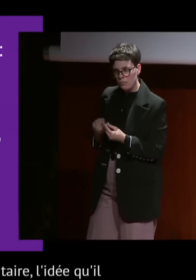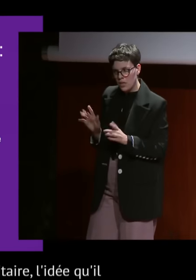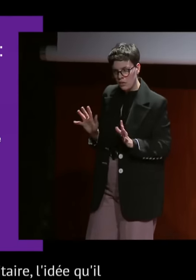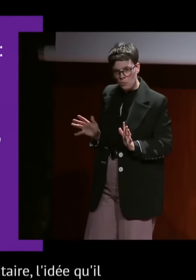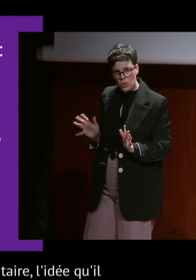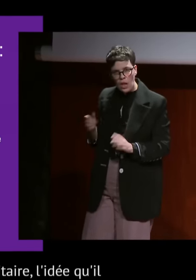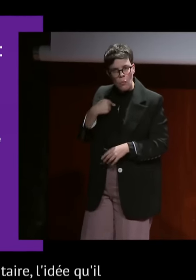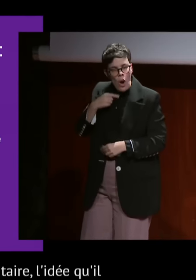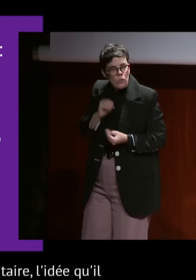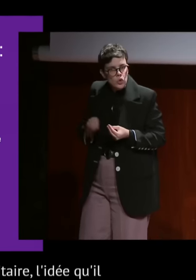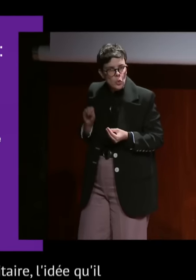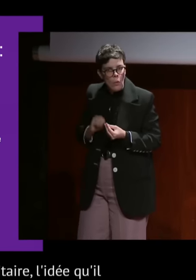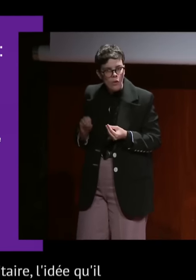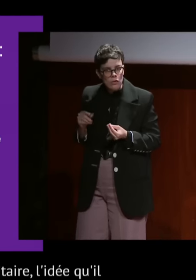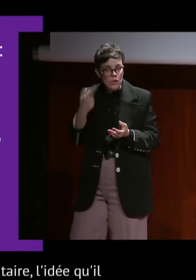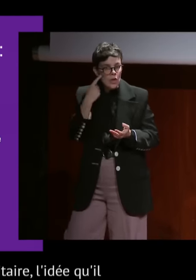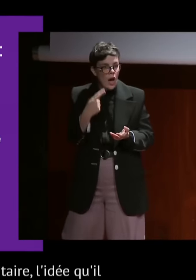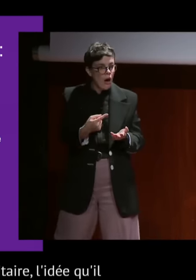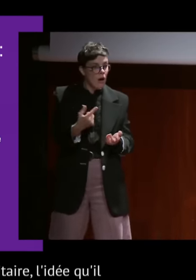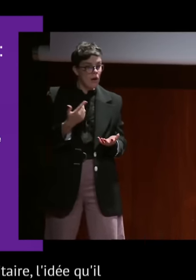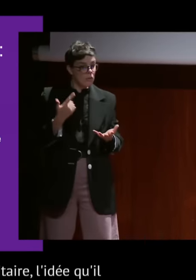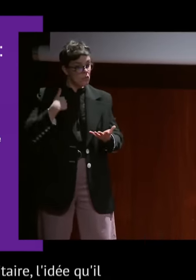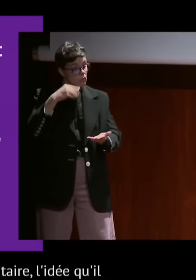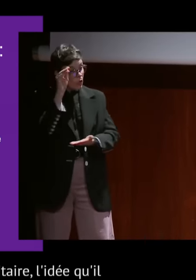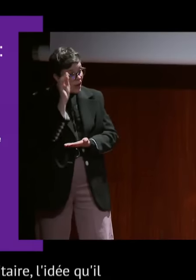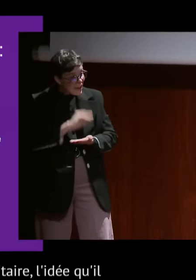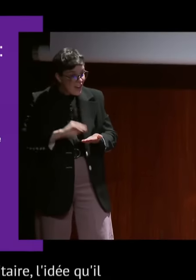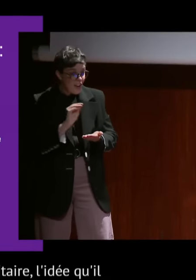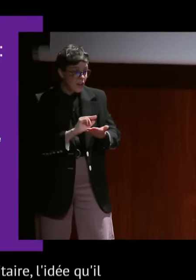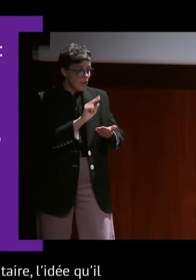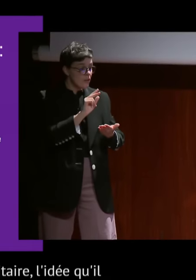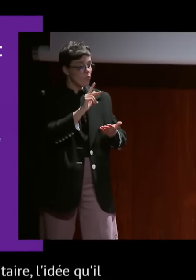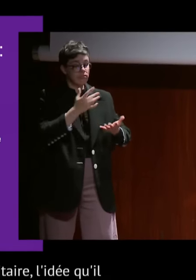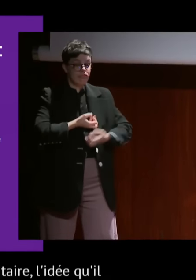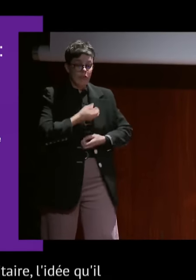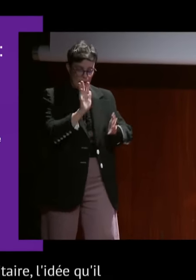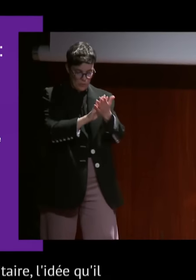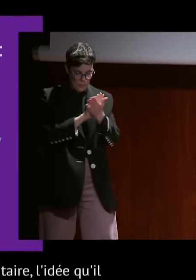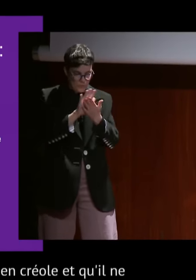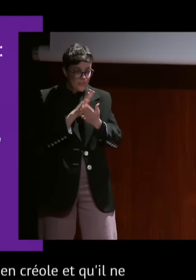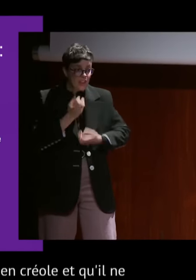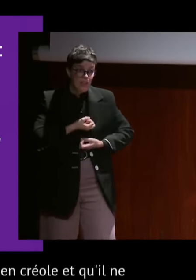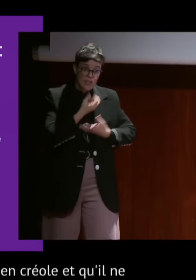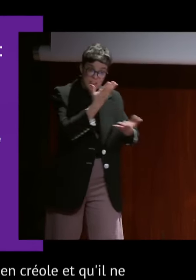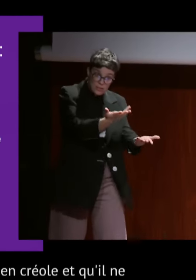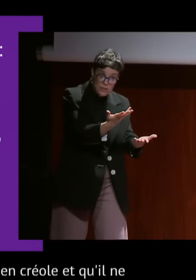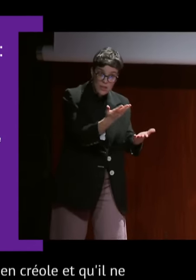créole. Et moi, je me dis que